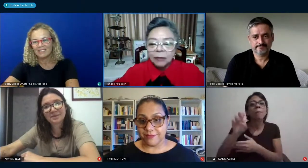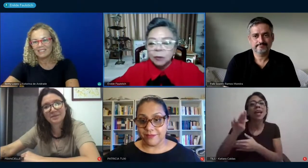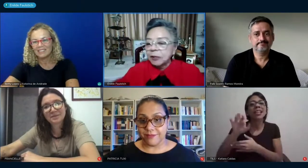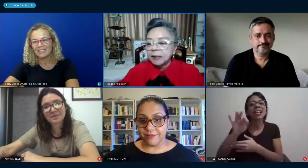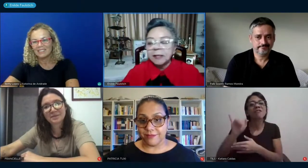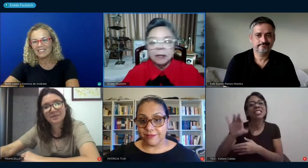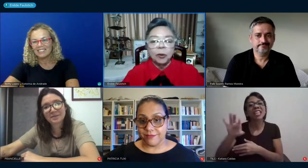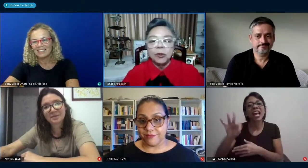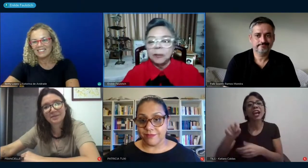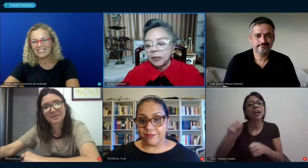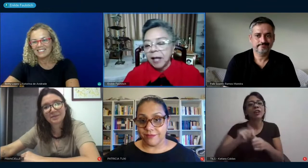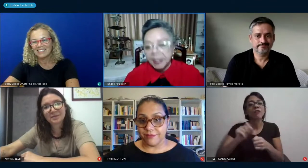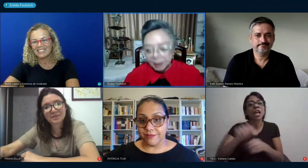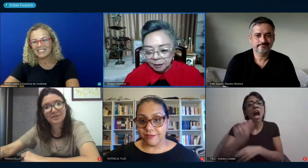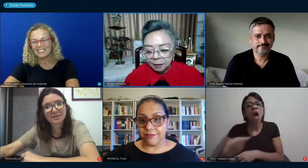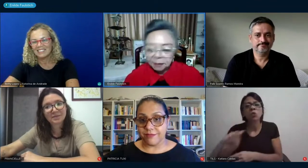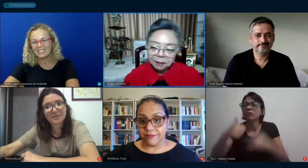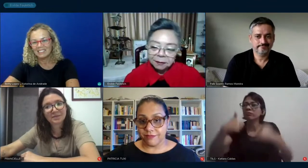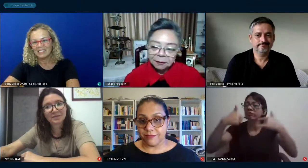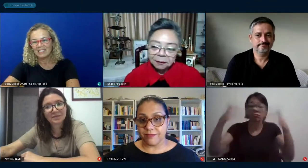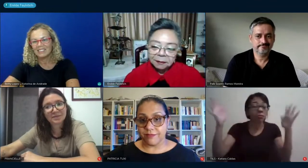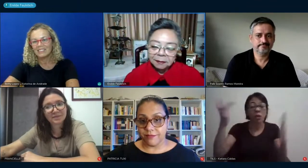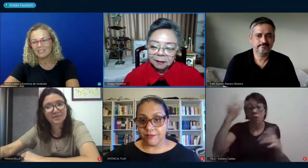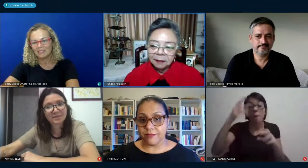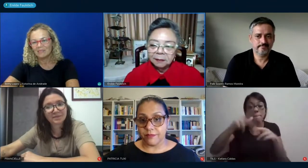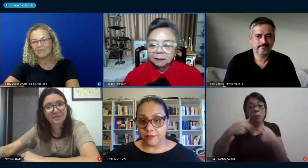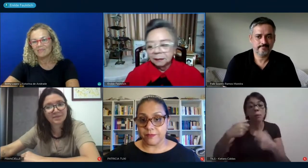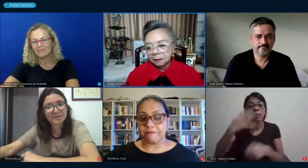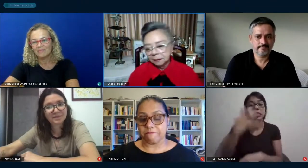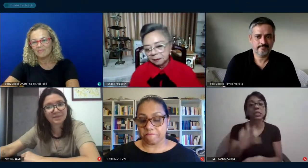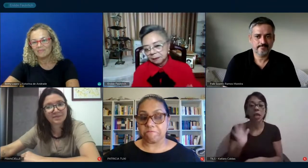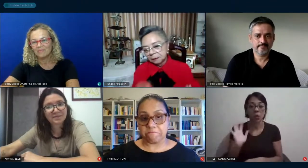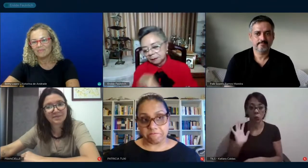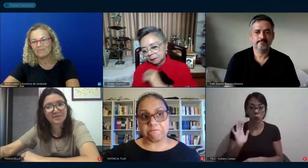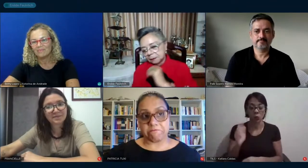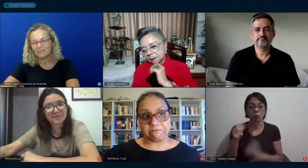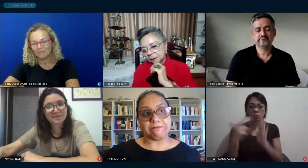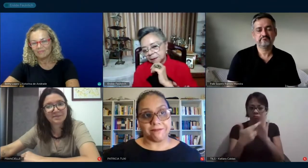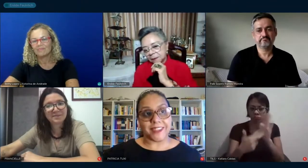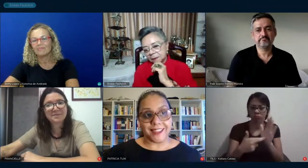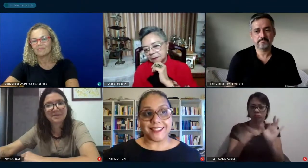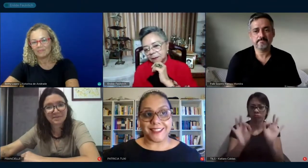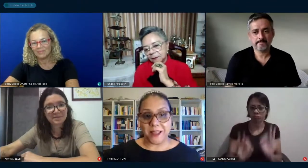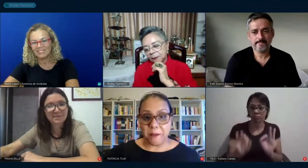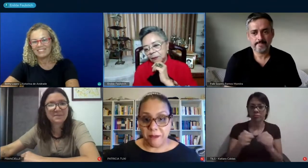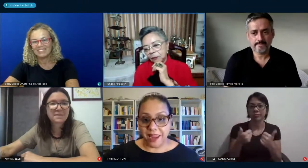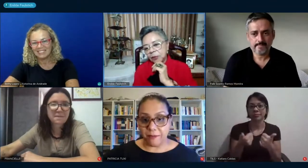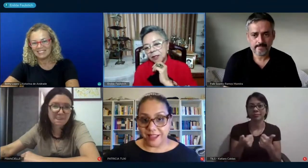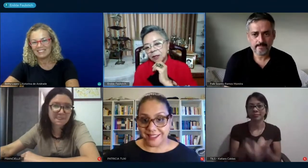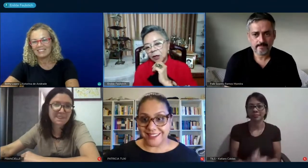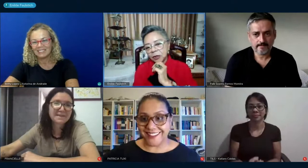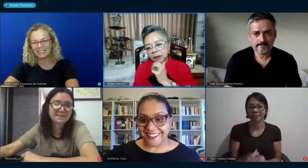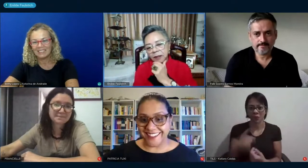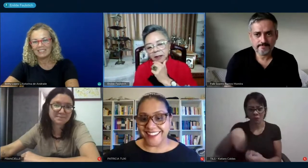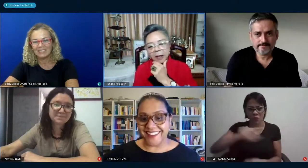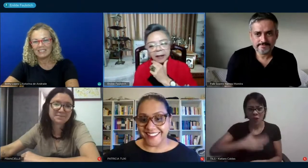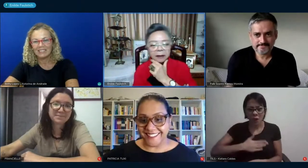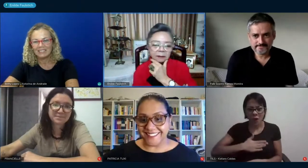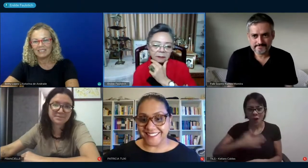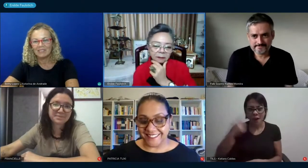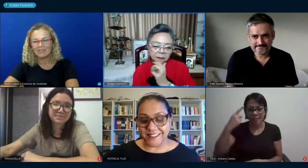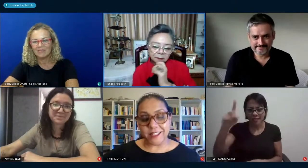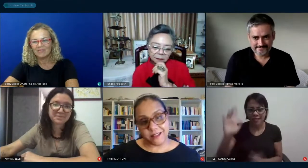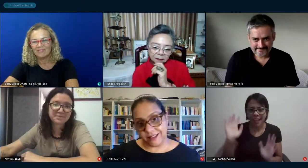associados, por isso que tem que ser uma coisa muito séria. Tá? Vocês gostam da